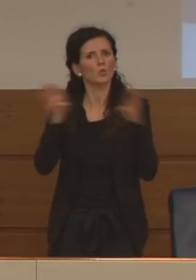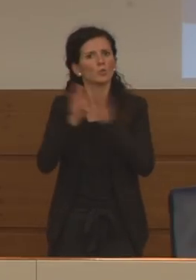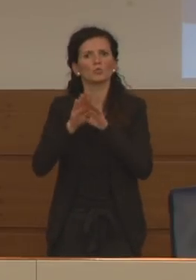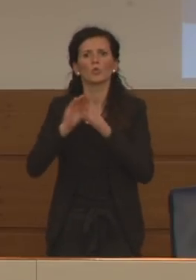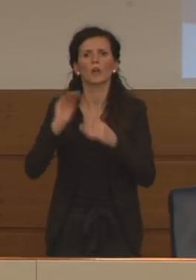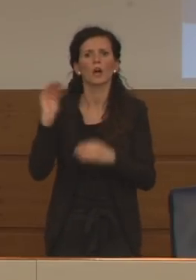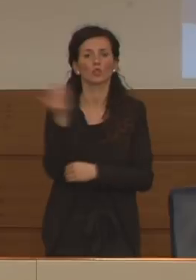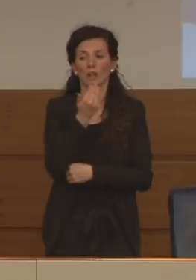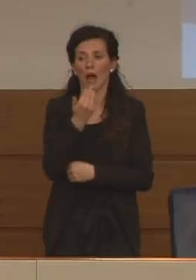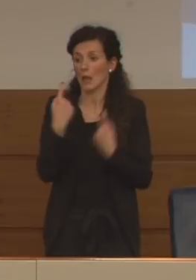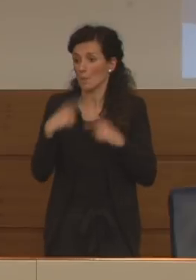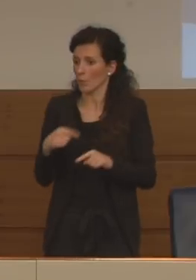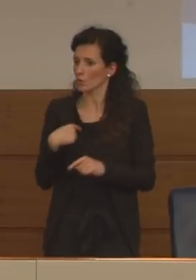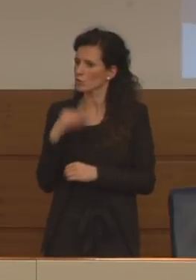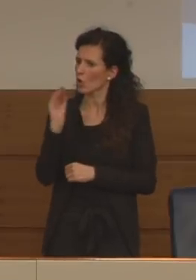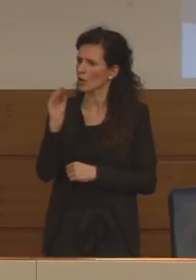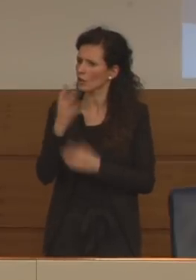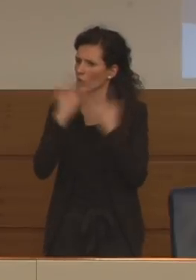grazie